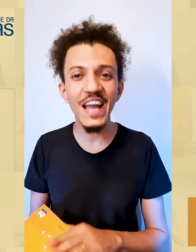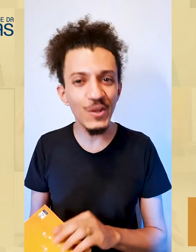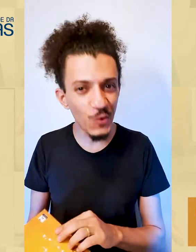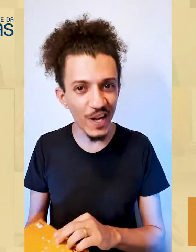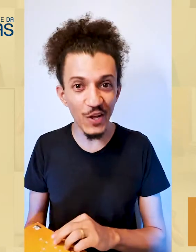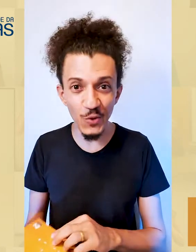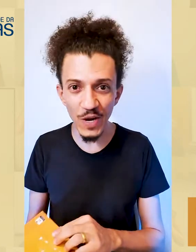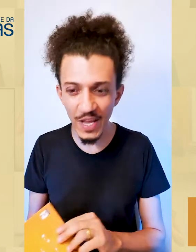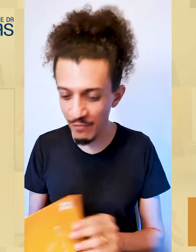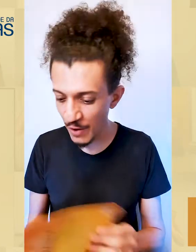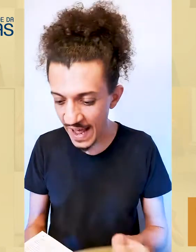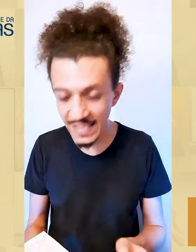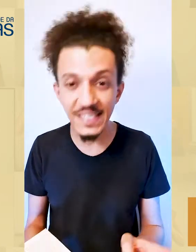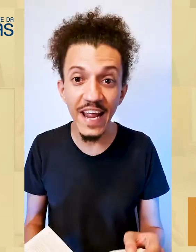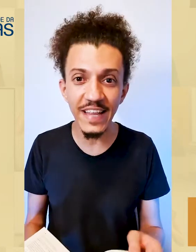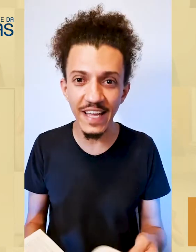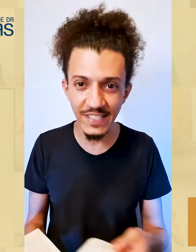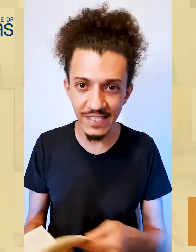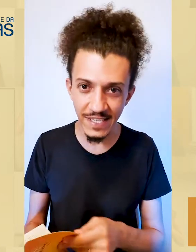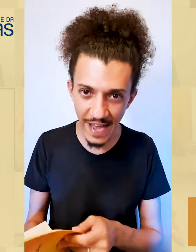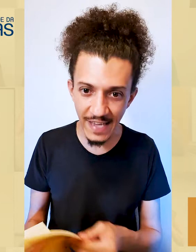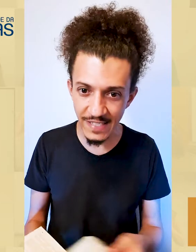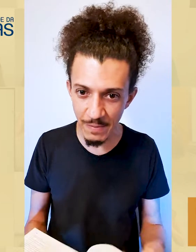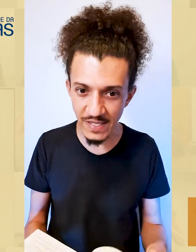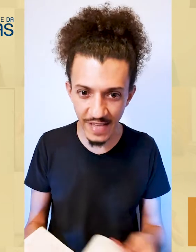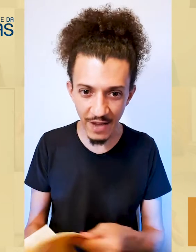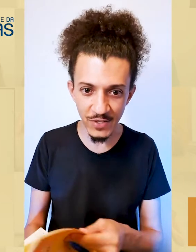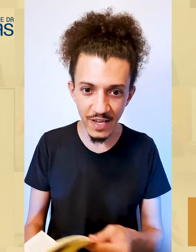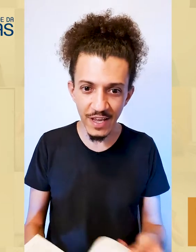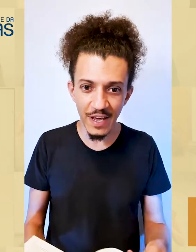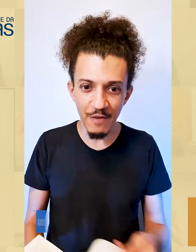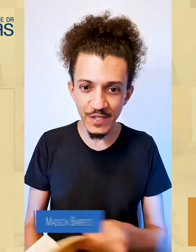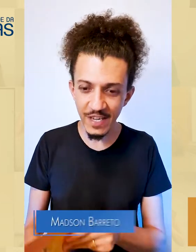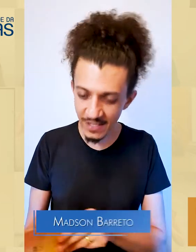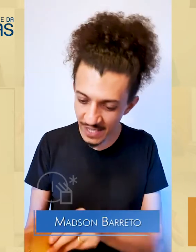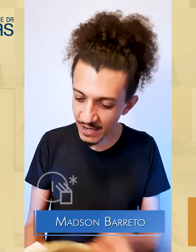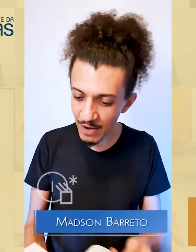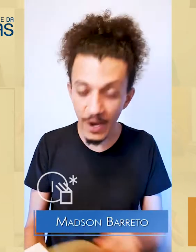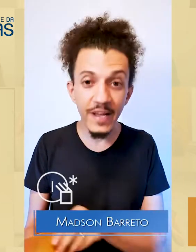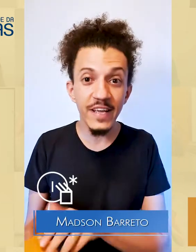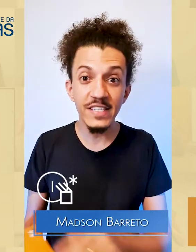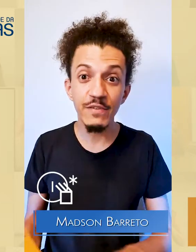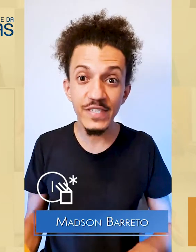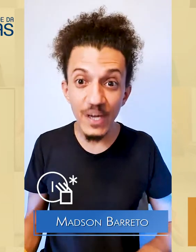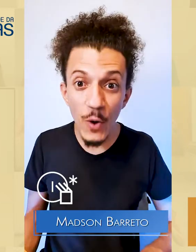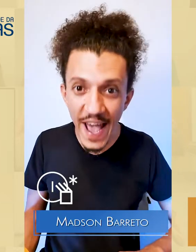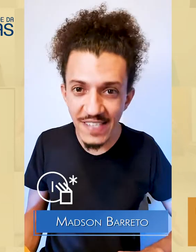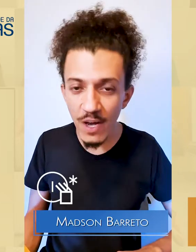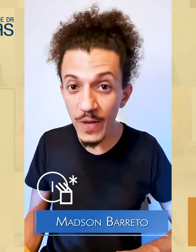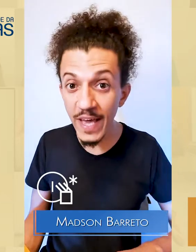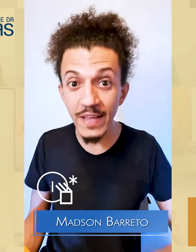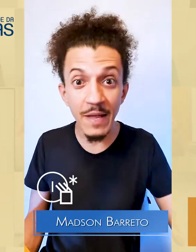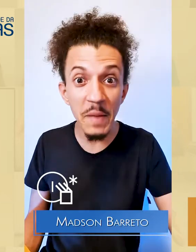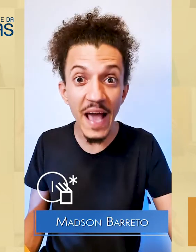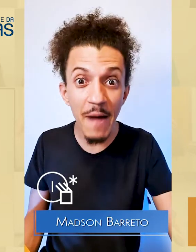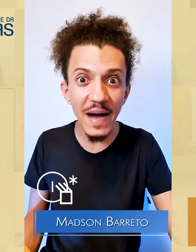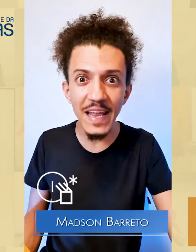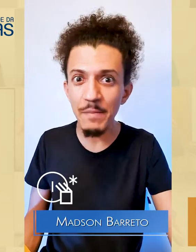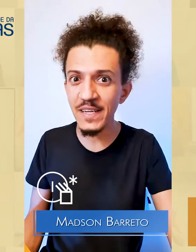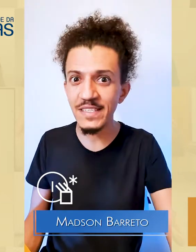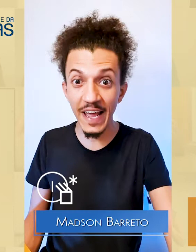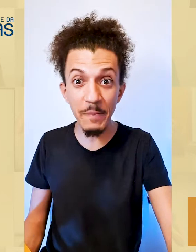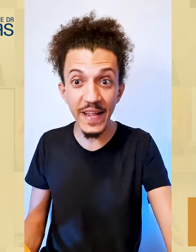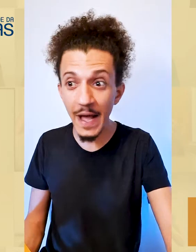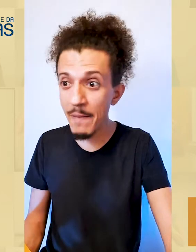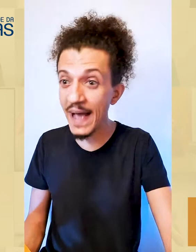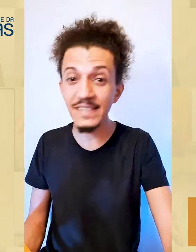continuar a leitura do livro Escrita de Sinais Sem Mistérios. Você que está chegando agora, se você conhece alguém que também ama